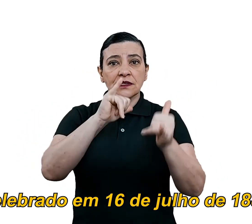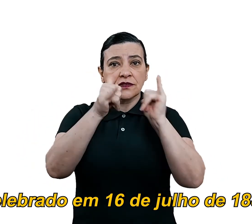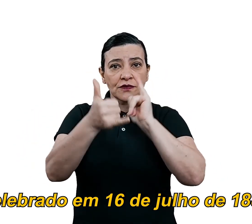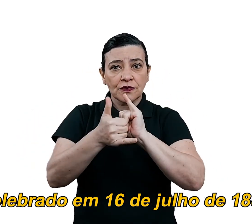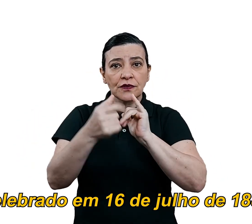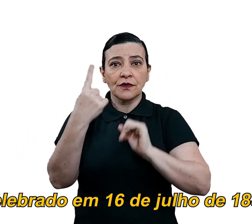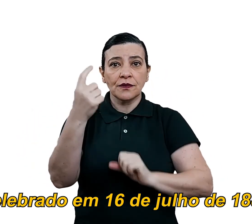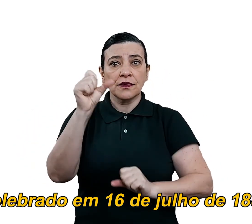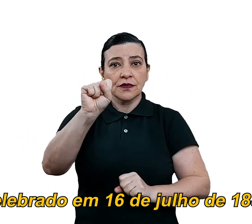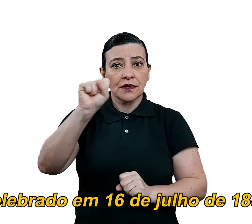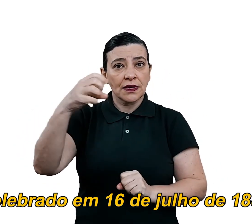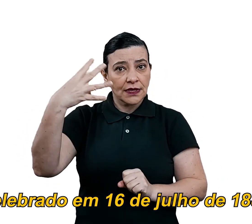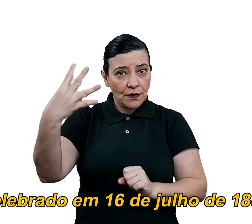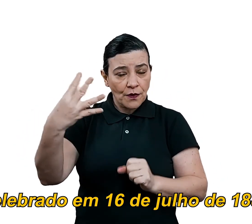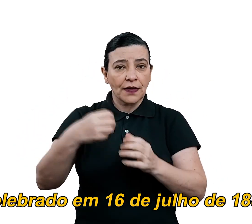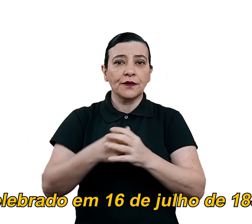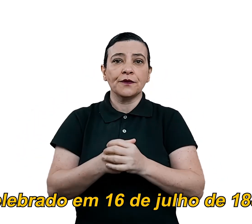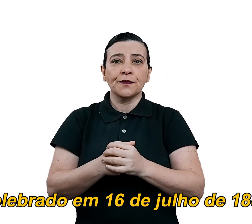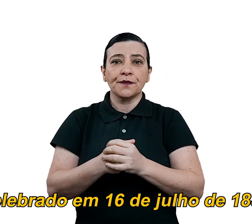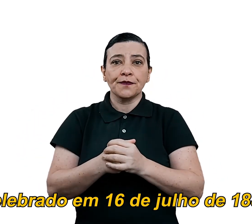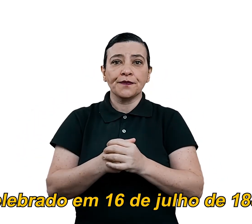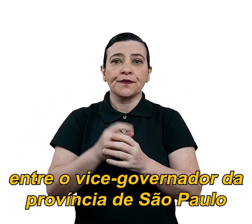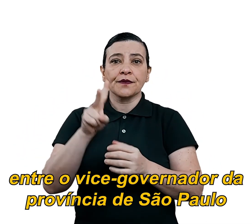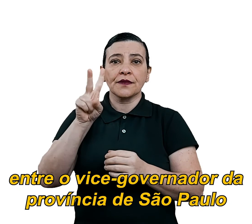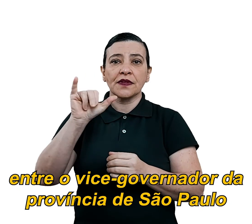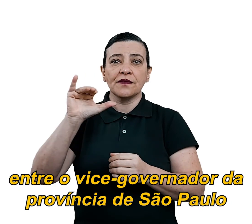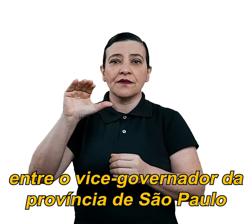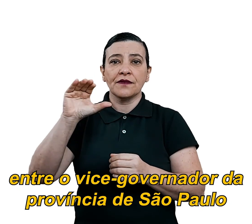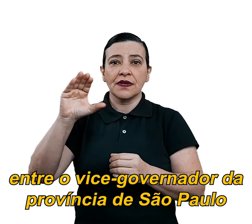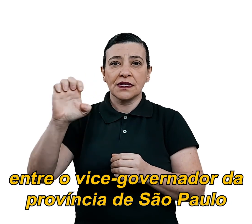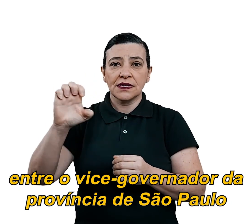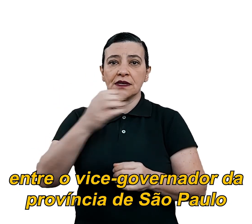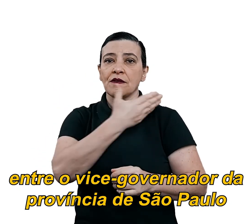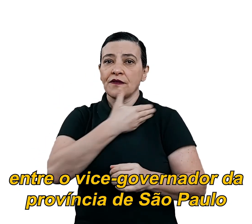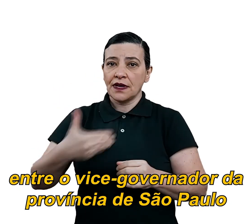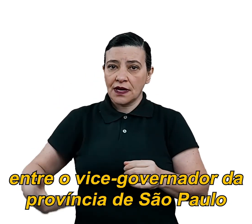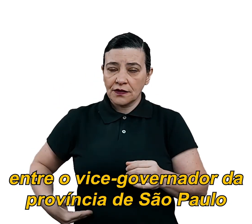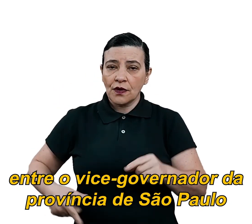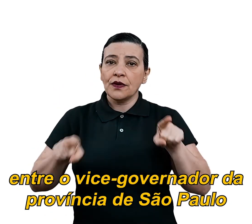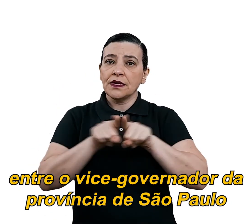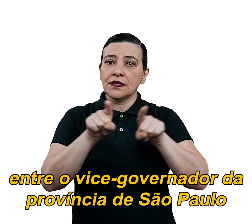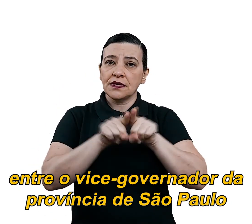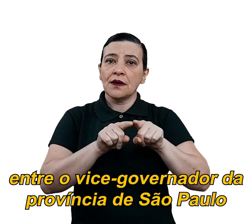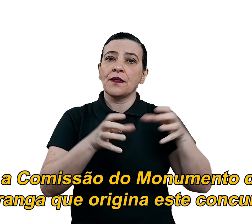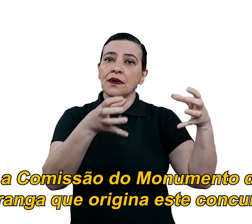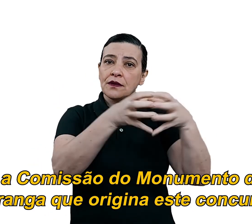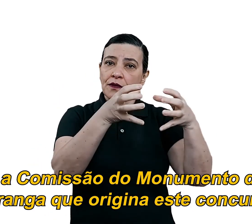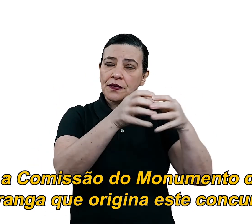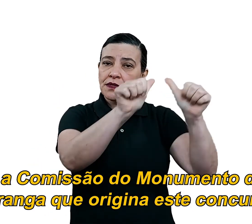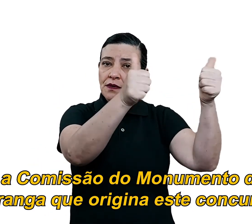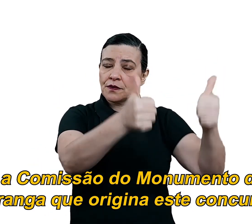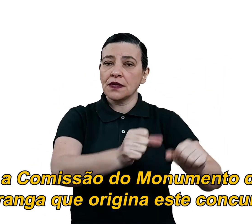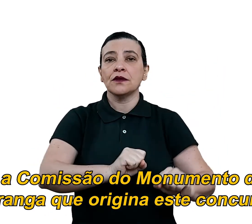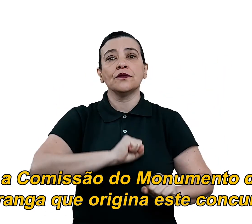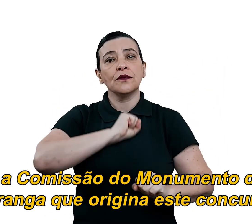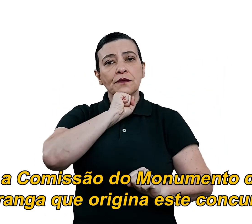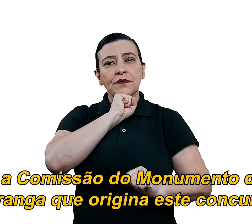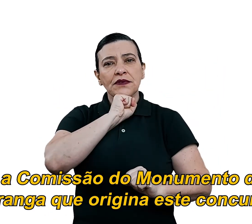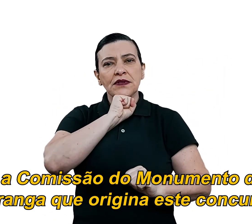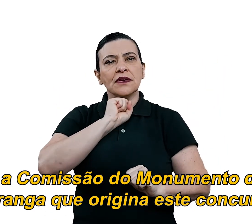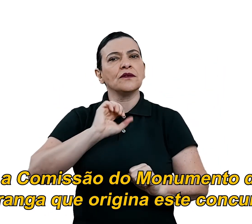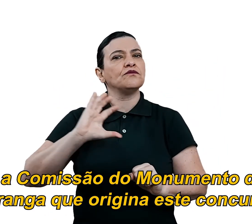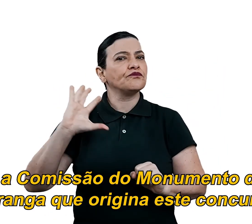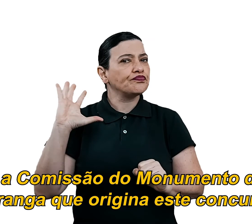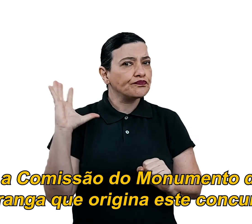em 16 de julho de 1884 entre o vice-governador da província de São Paulo e a Comissão do Monumento